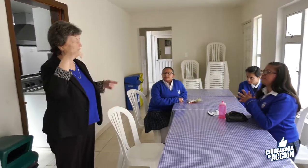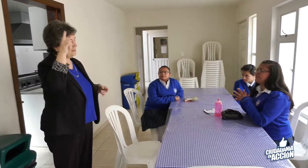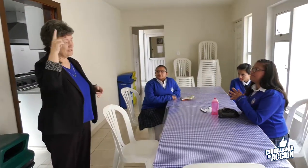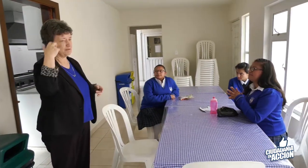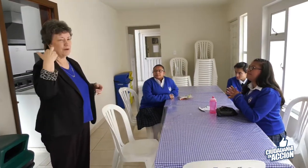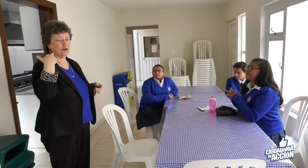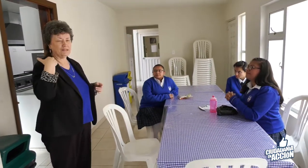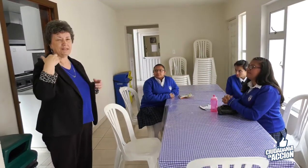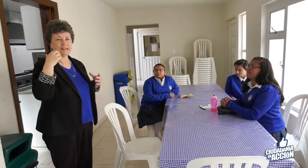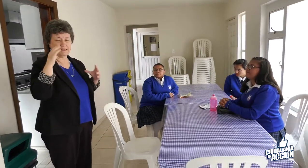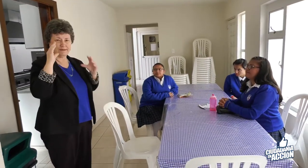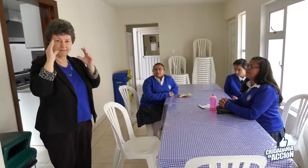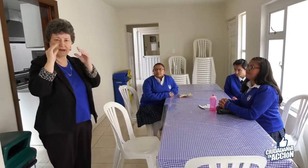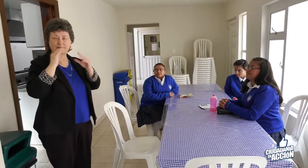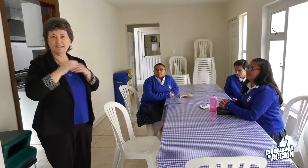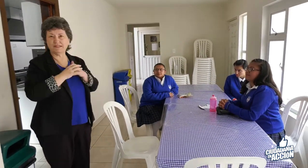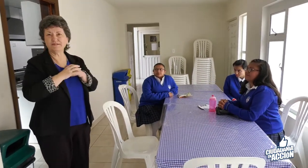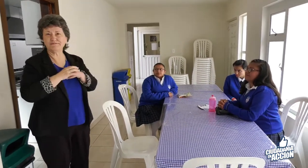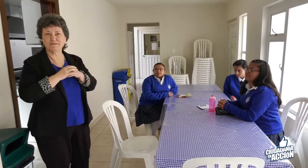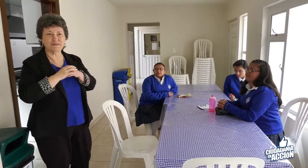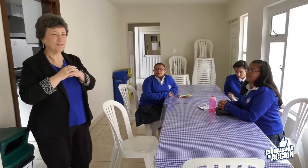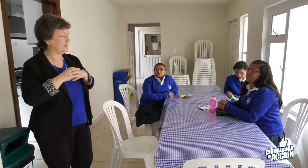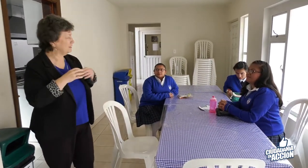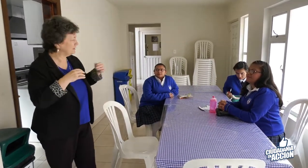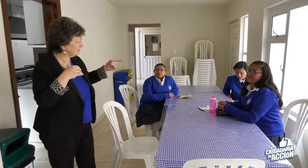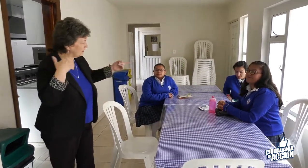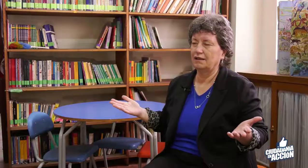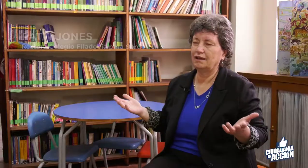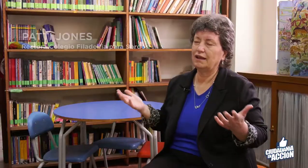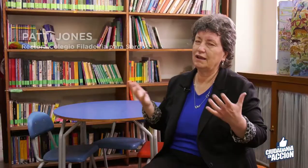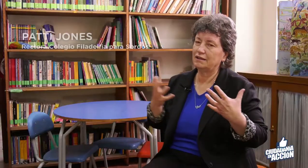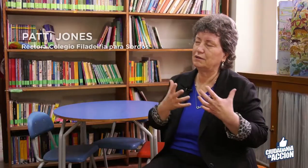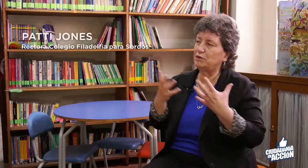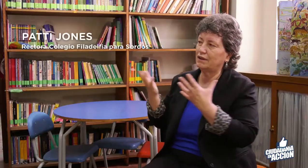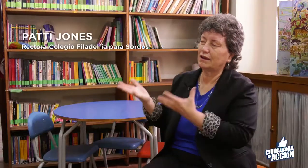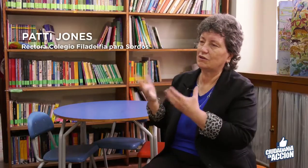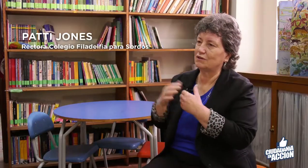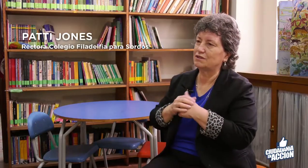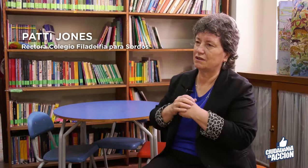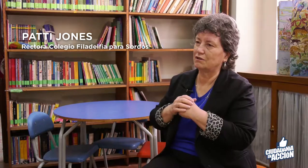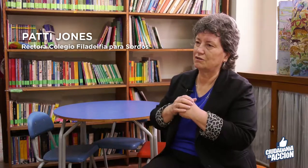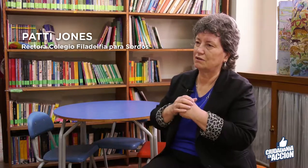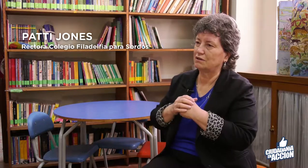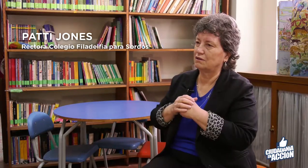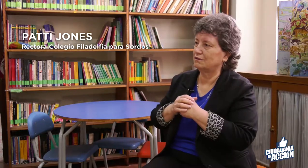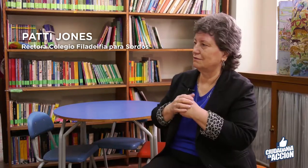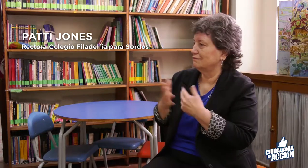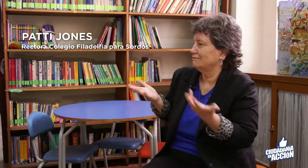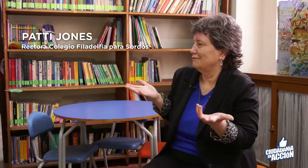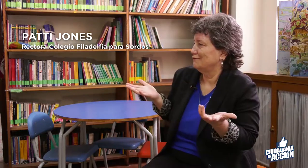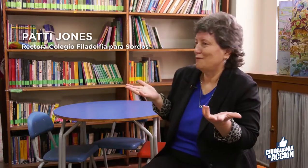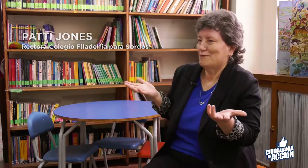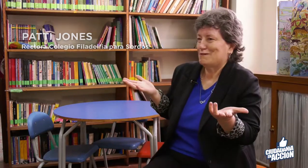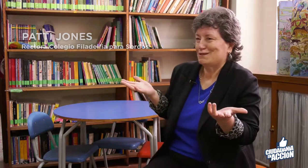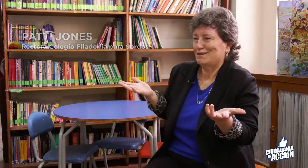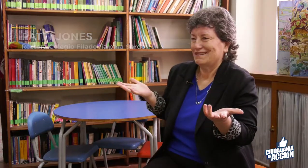tengan, que ellos realizan los sueños que tienen ellos y que la gente pueda reconocerlos como personas.